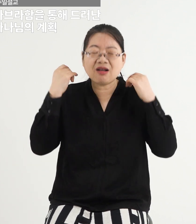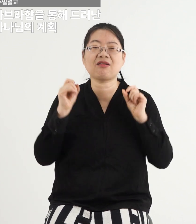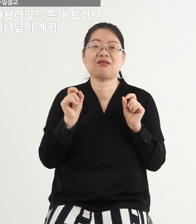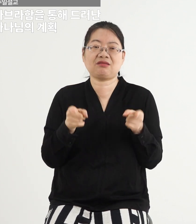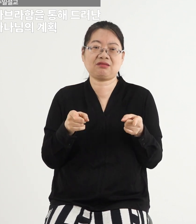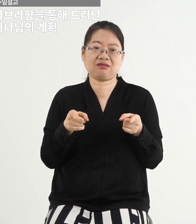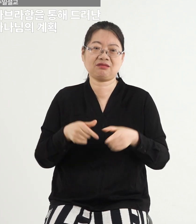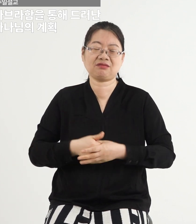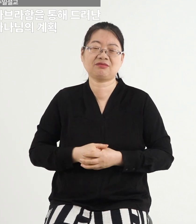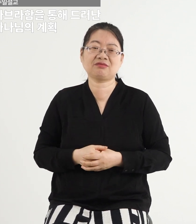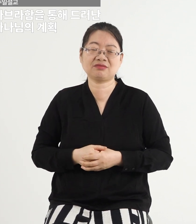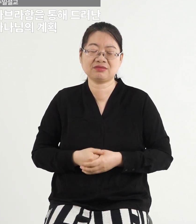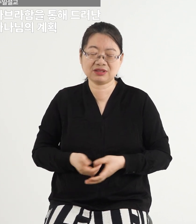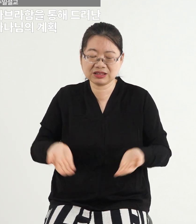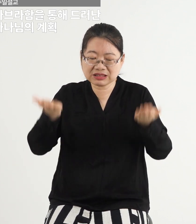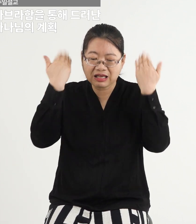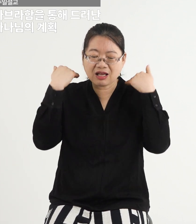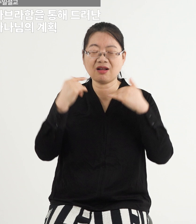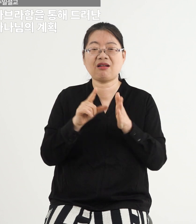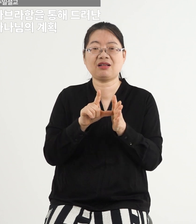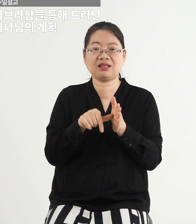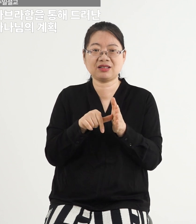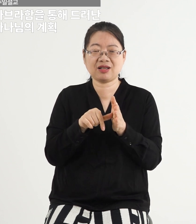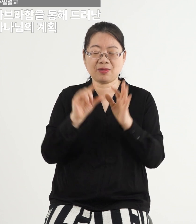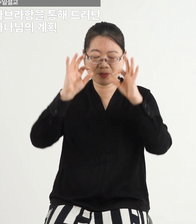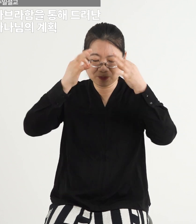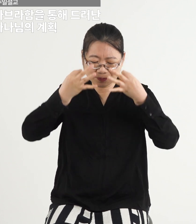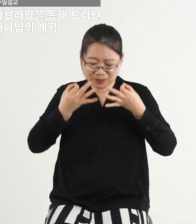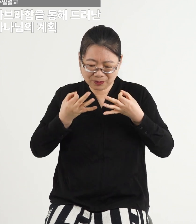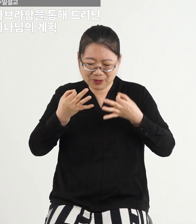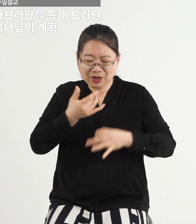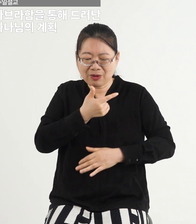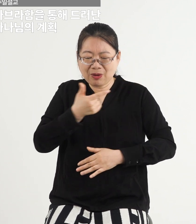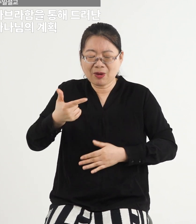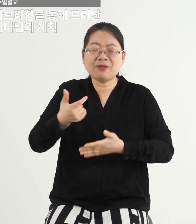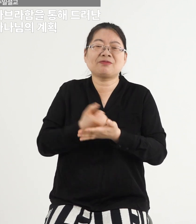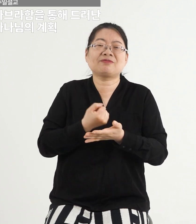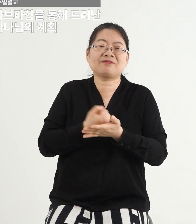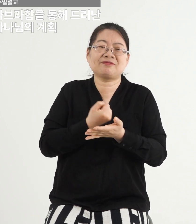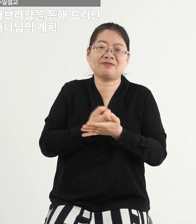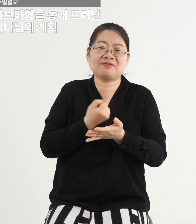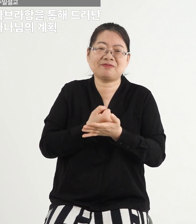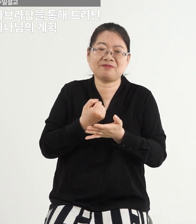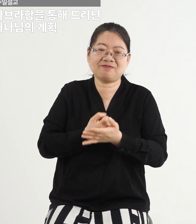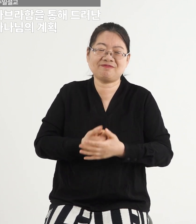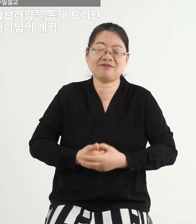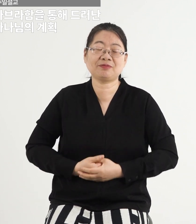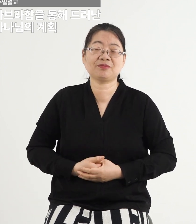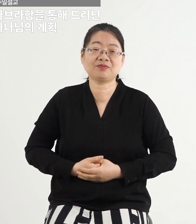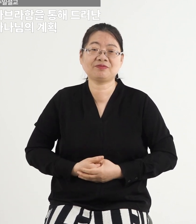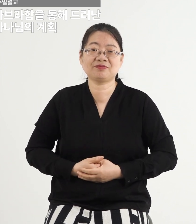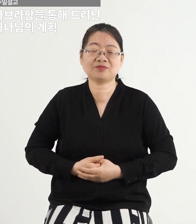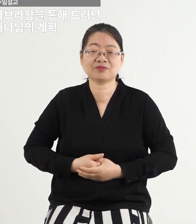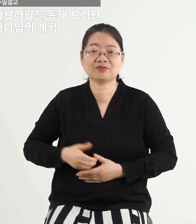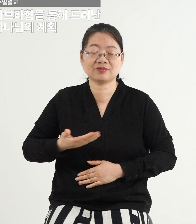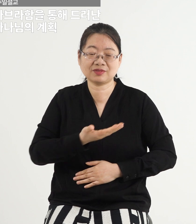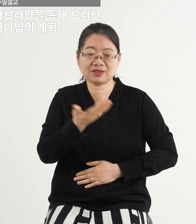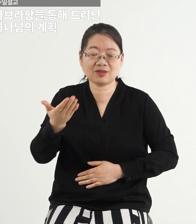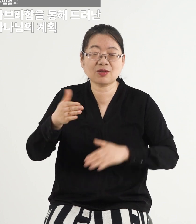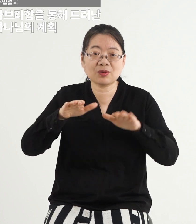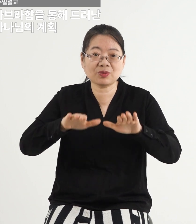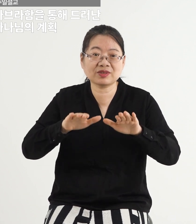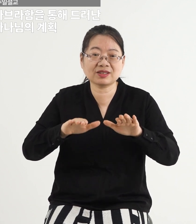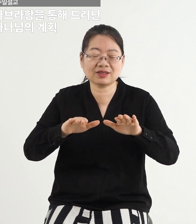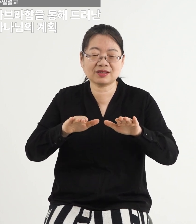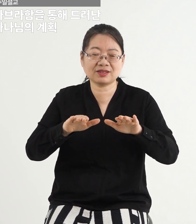기회들, 지나가 버린 시간들을 돌아보면 너무 그게 아쉽더라. 여러분, 그런데 오늘